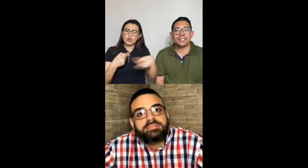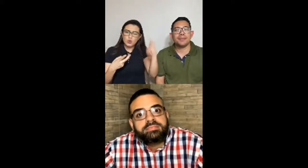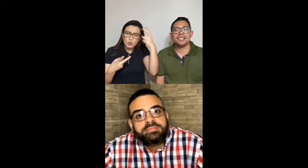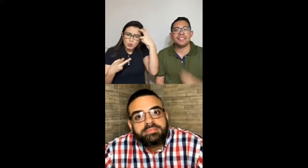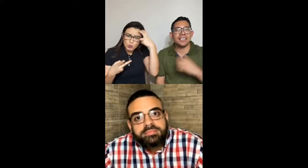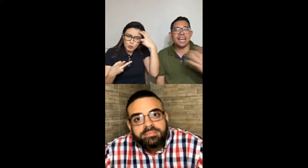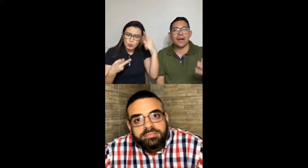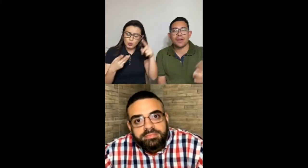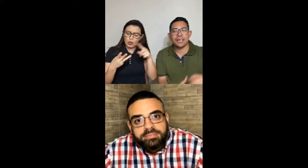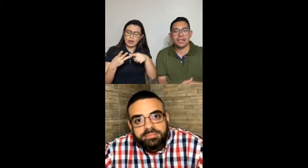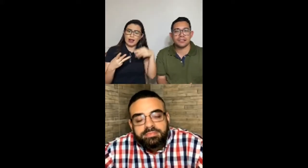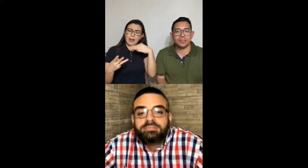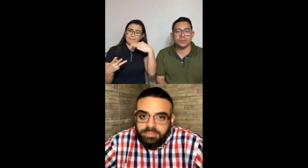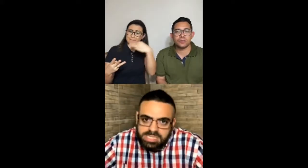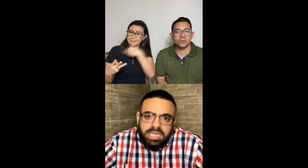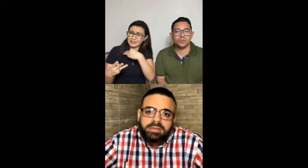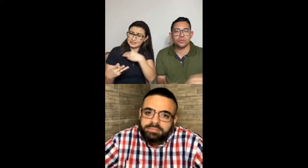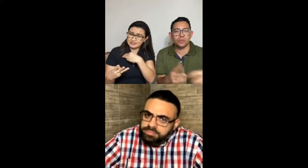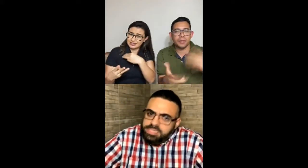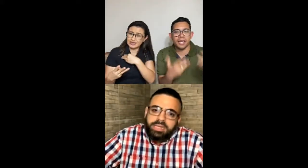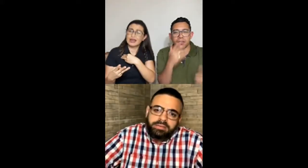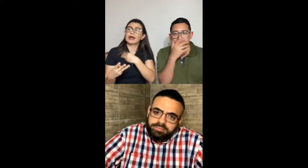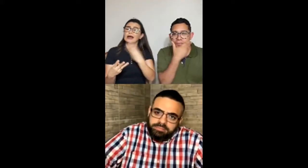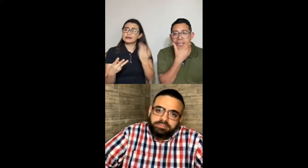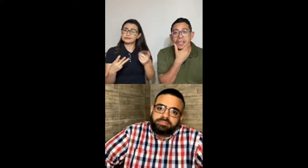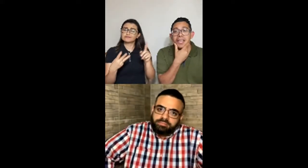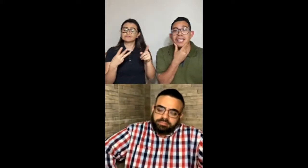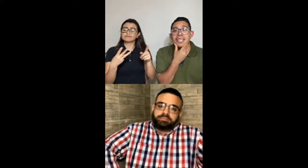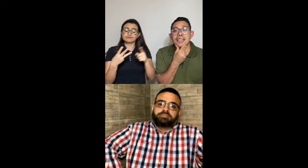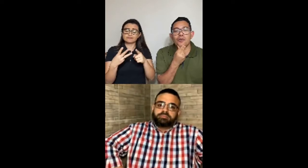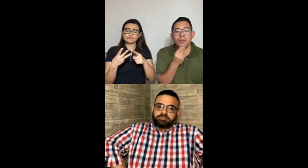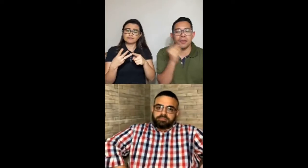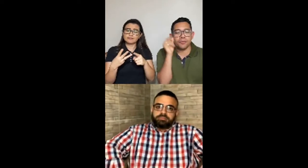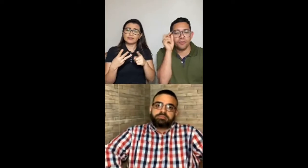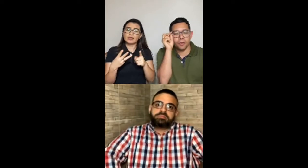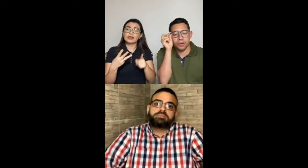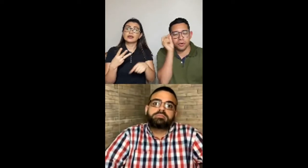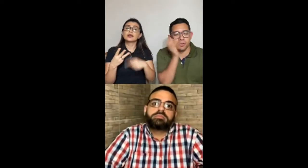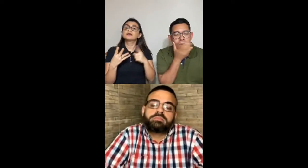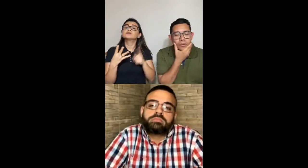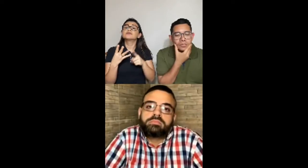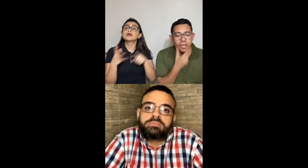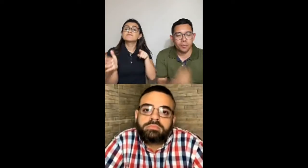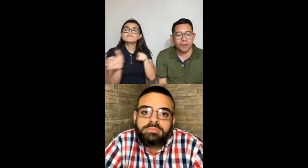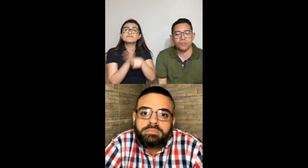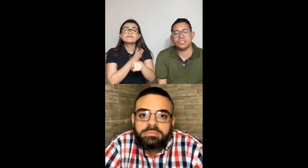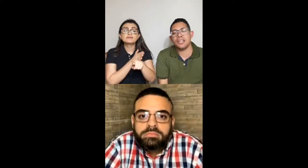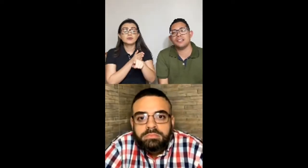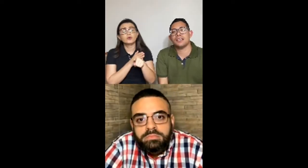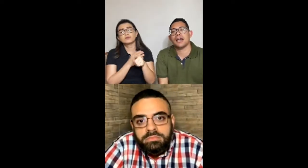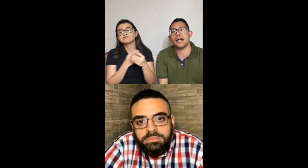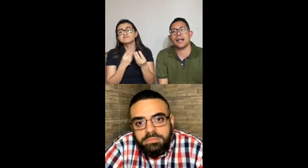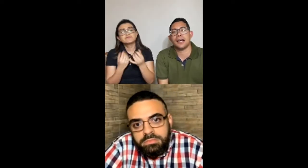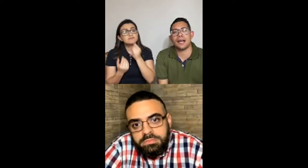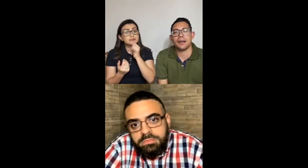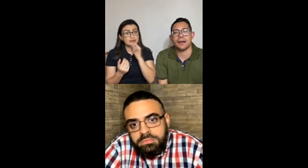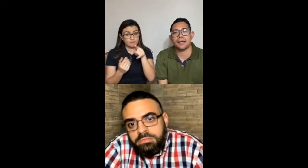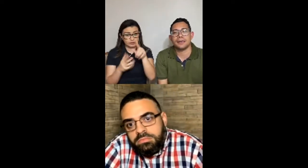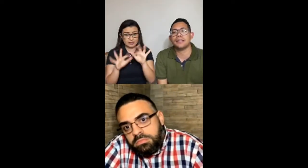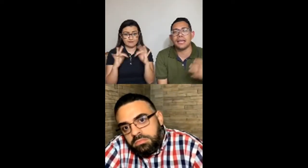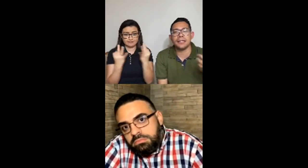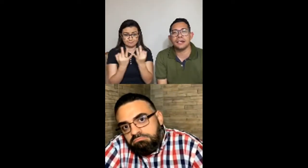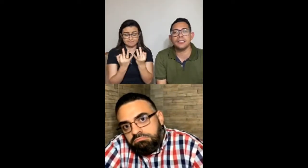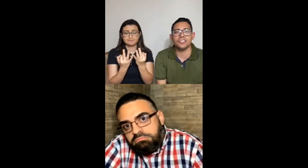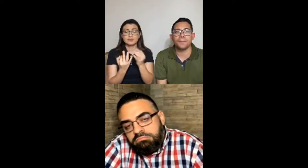até ministerial aí, a questão dos obreiros, enfim. E como que foi, ô Saulo, para vocês